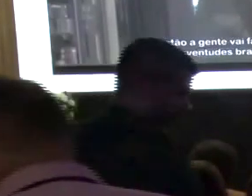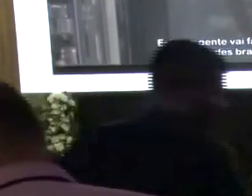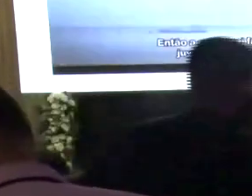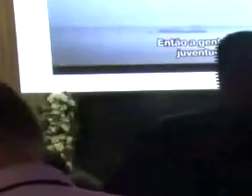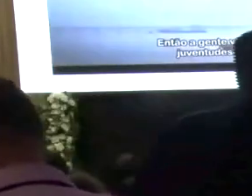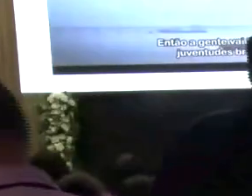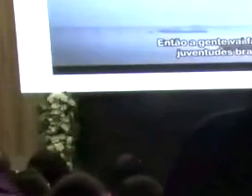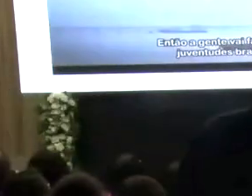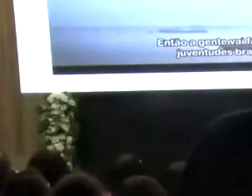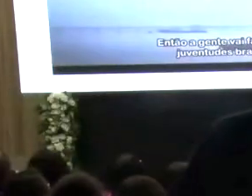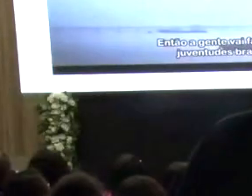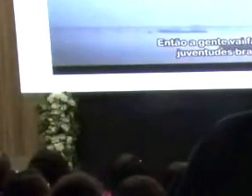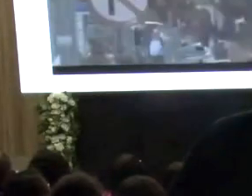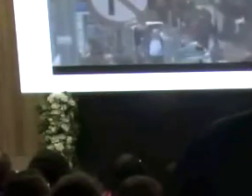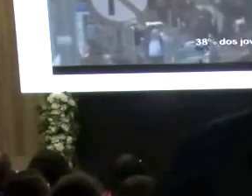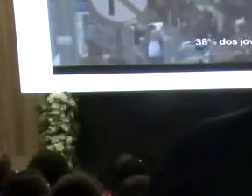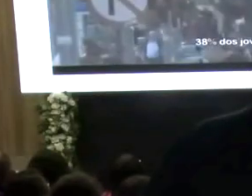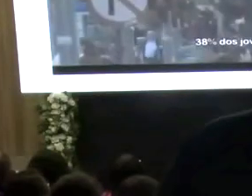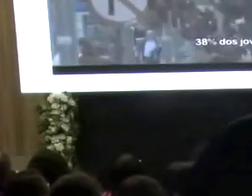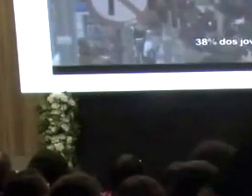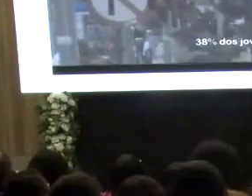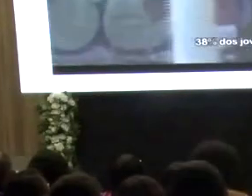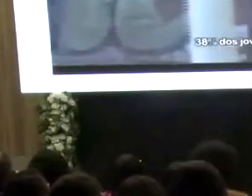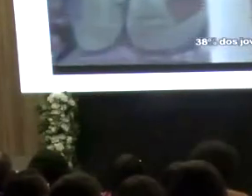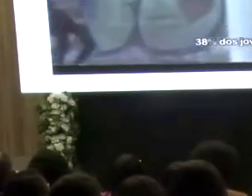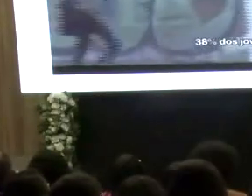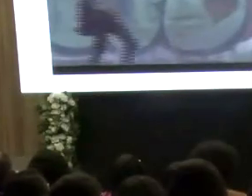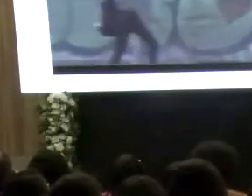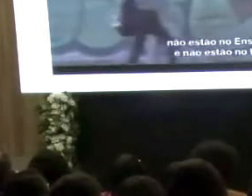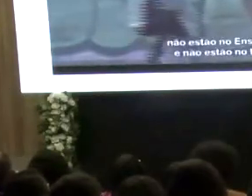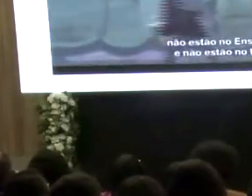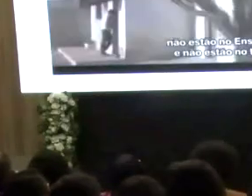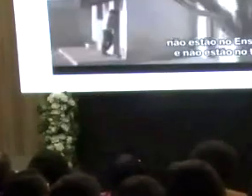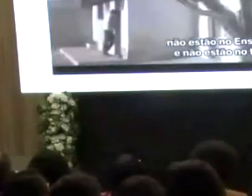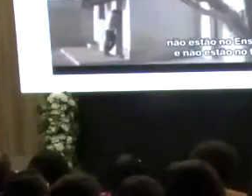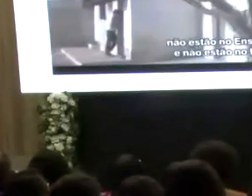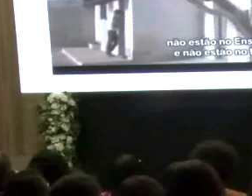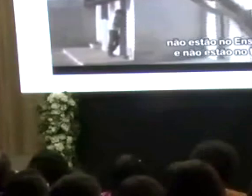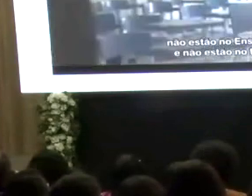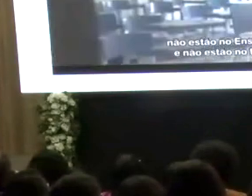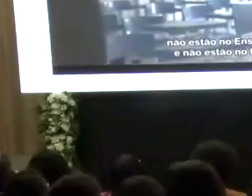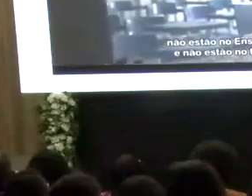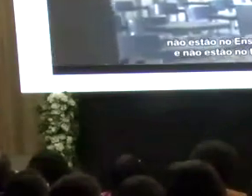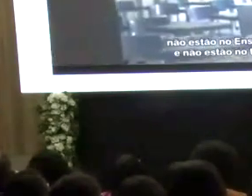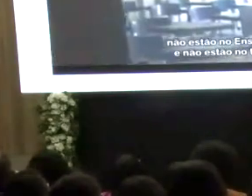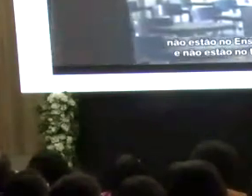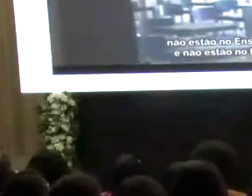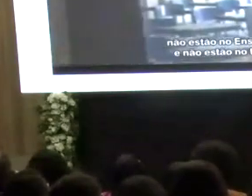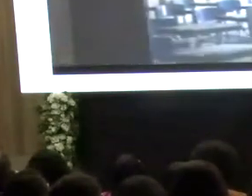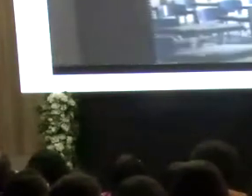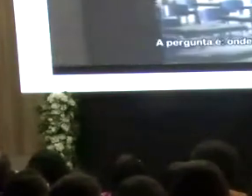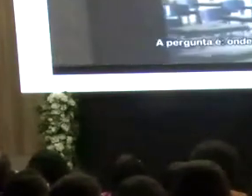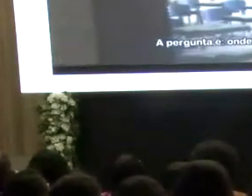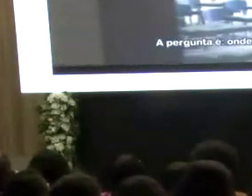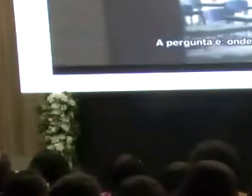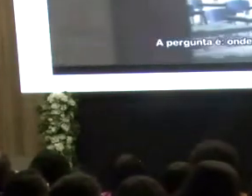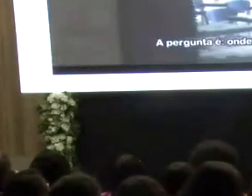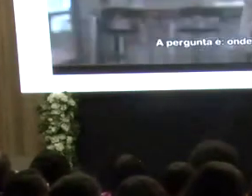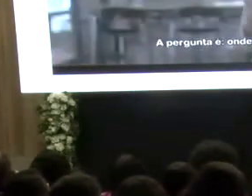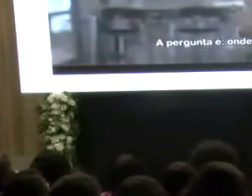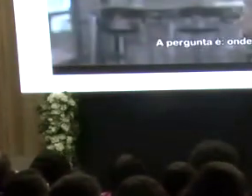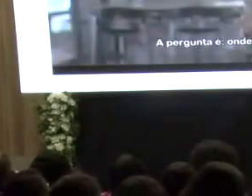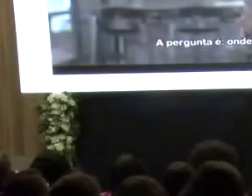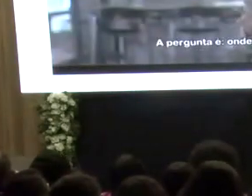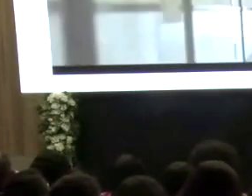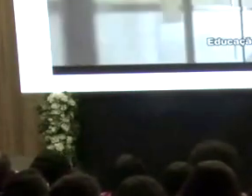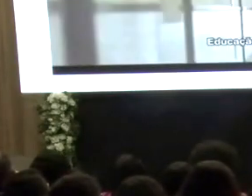sempre juventudes brasileiras. 38% dos jovens não estão no ensino médio e não estão no trabalho. A pergunta é,